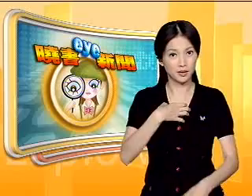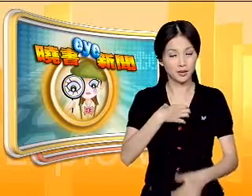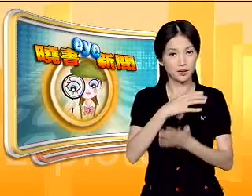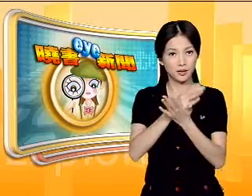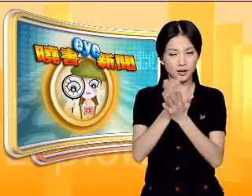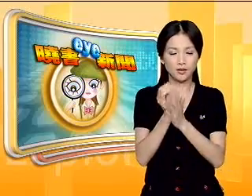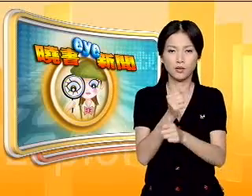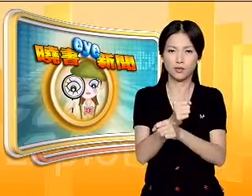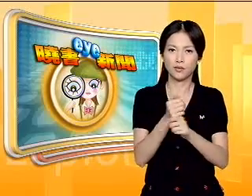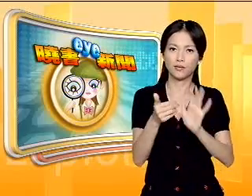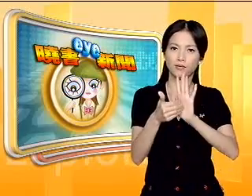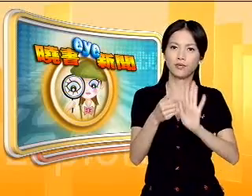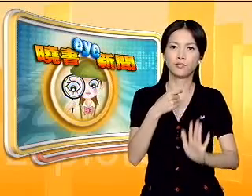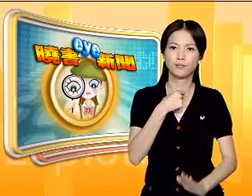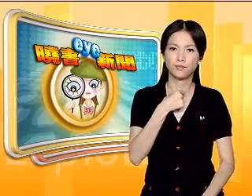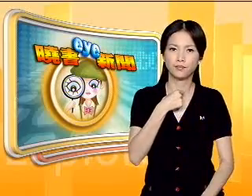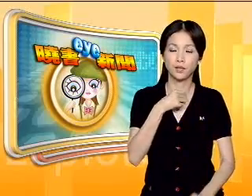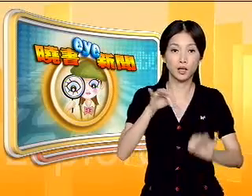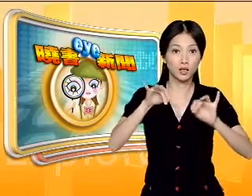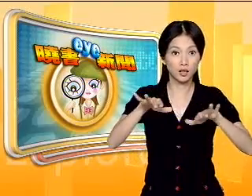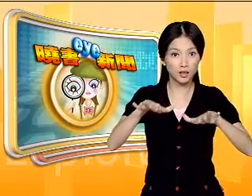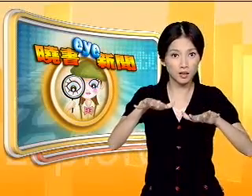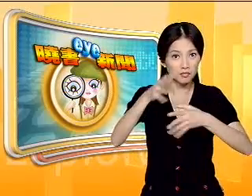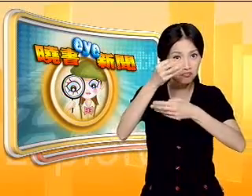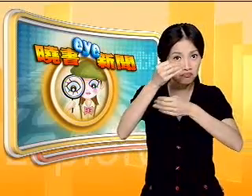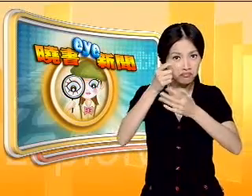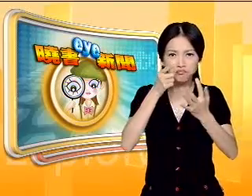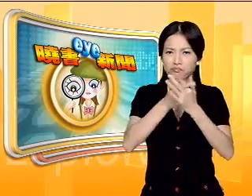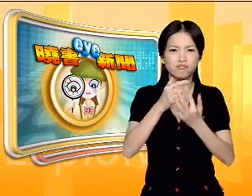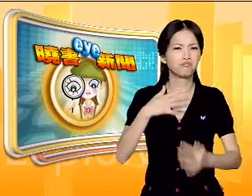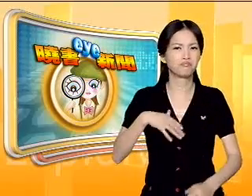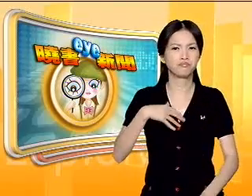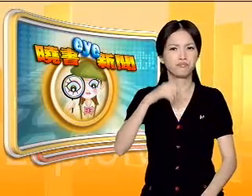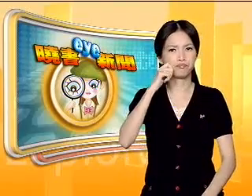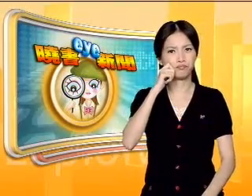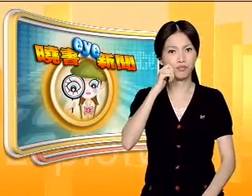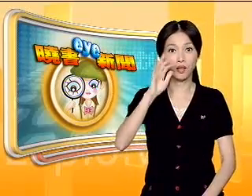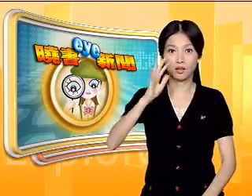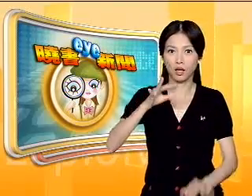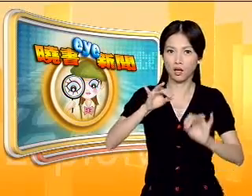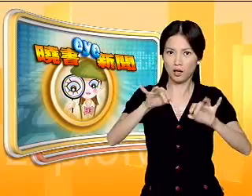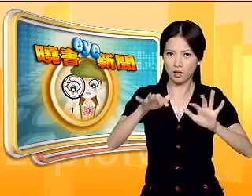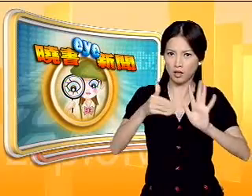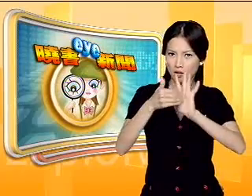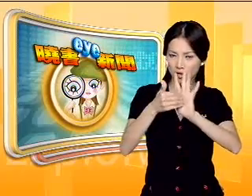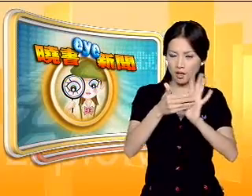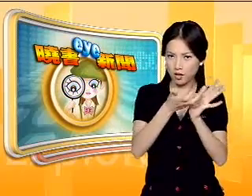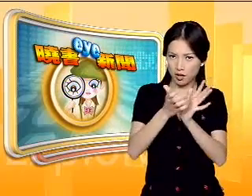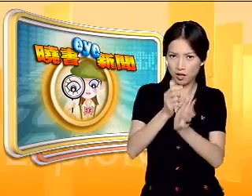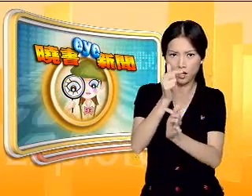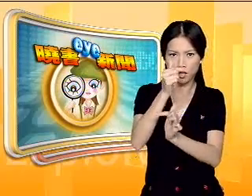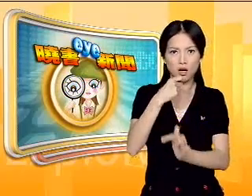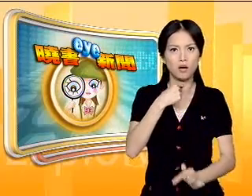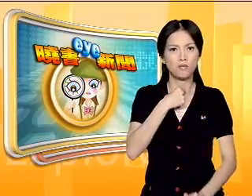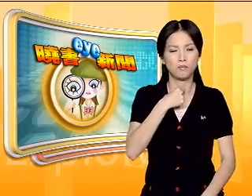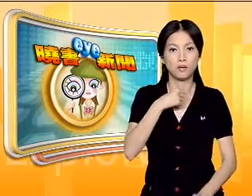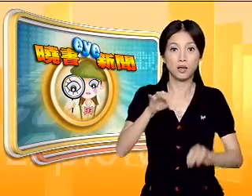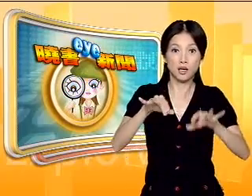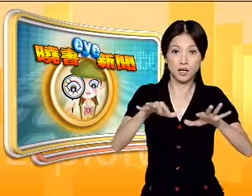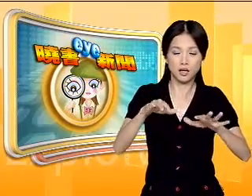识，做好防灾准备，因为地震发生的时间无法事先预测，所以平常就要做好应变的措施。